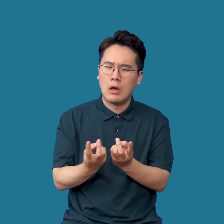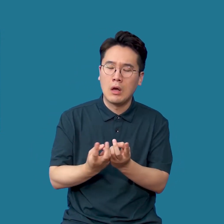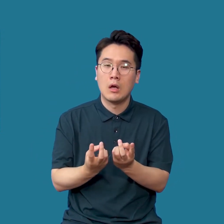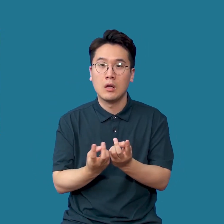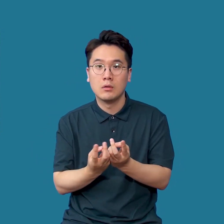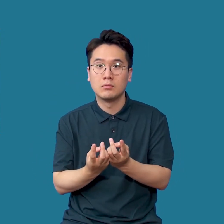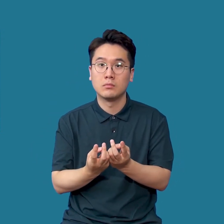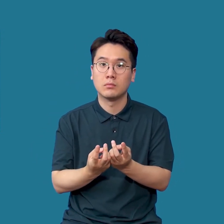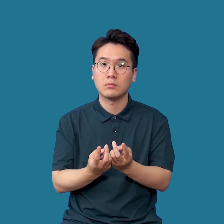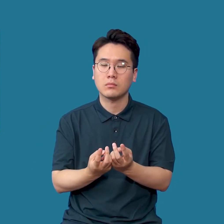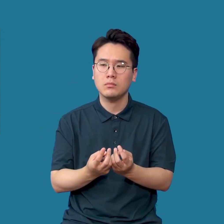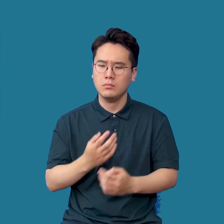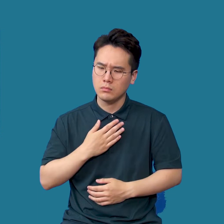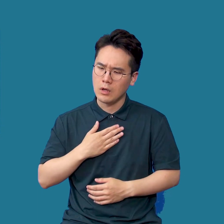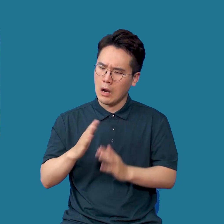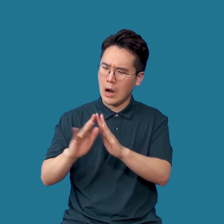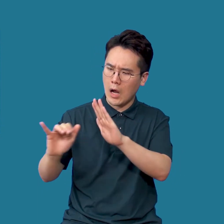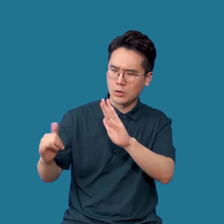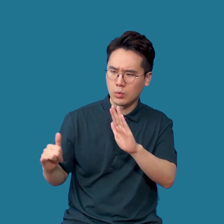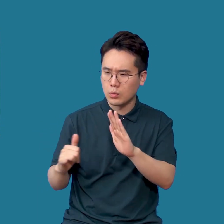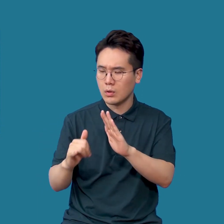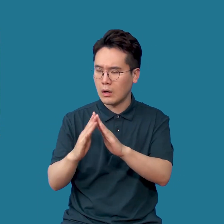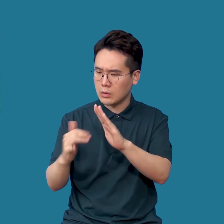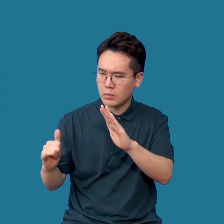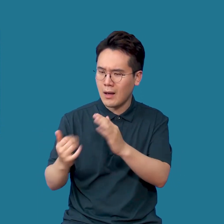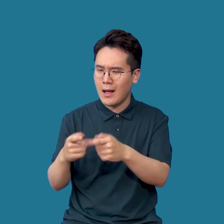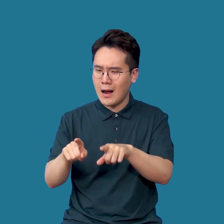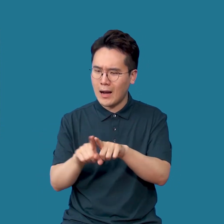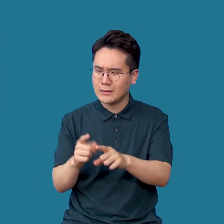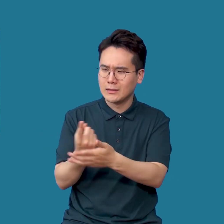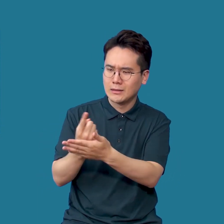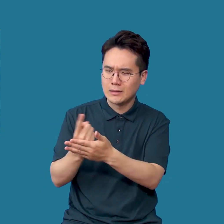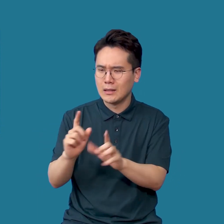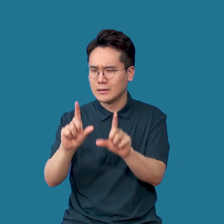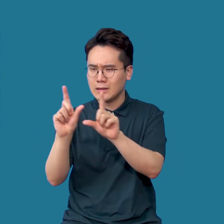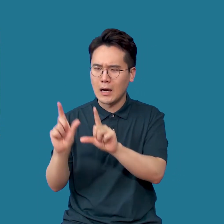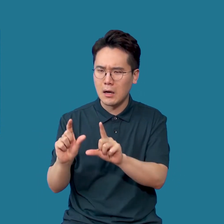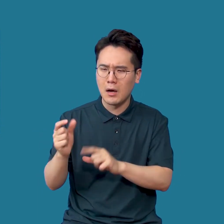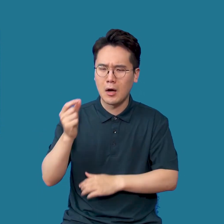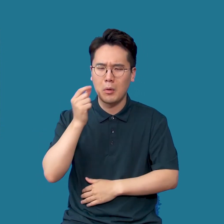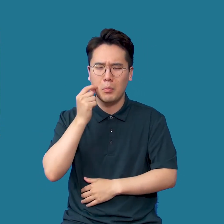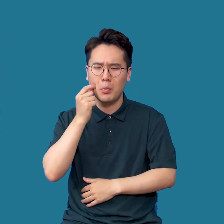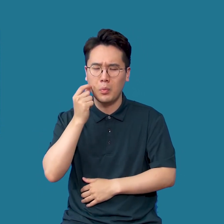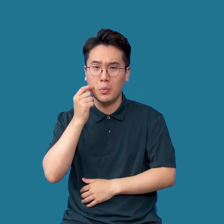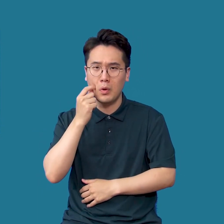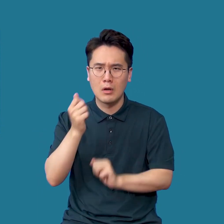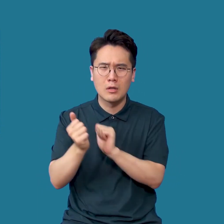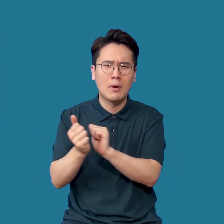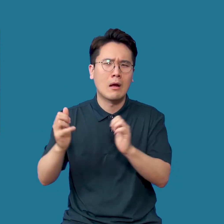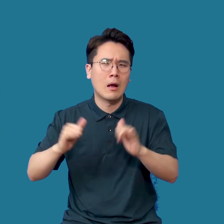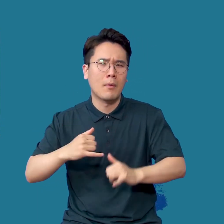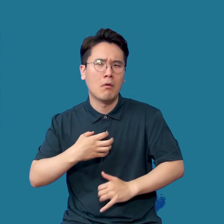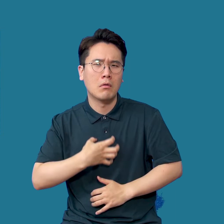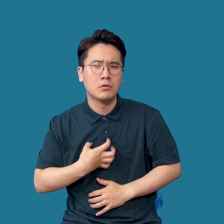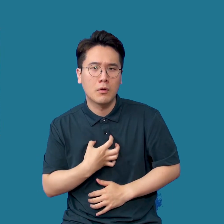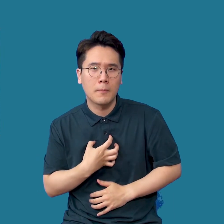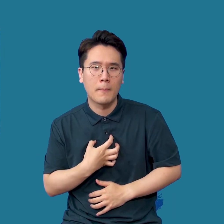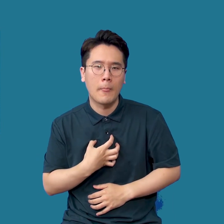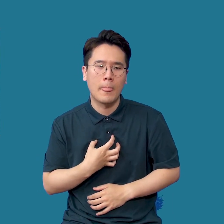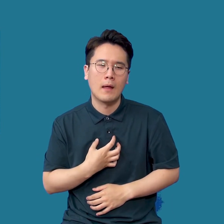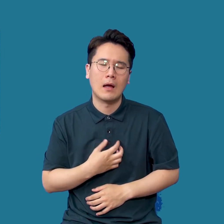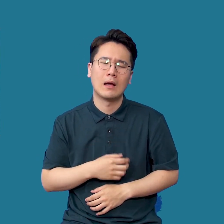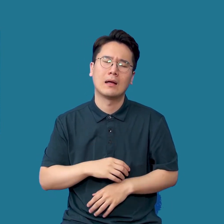가족하고 같이 살 수는 없습니다. 내 인생을 어떻게 이제 해야 되나? 차라리 나병에 대해서 잘 모르는 영국으로